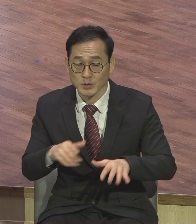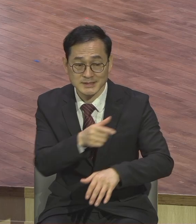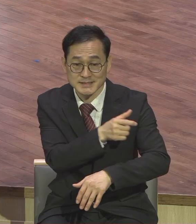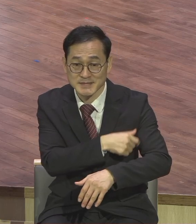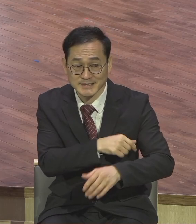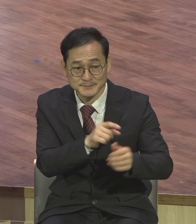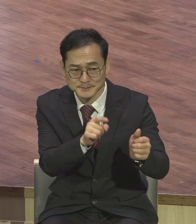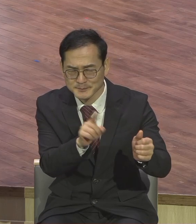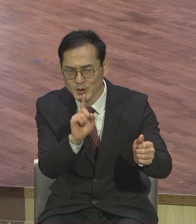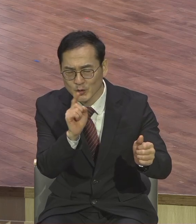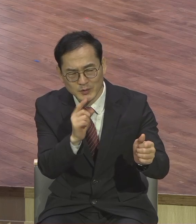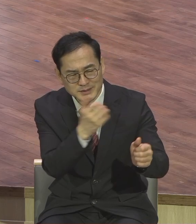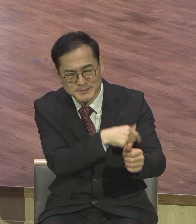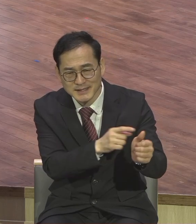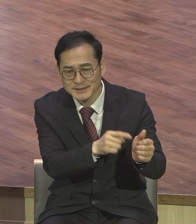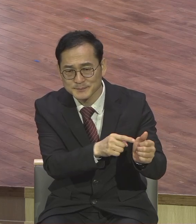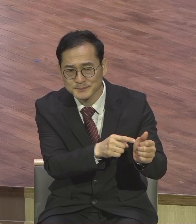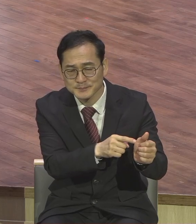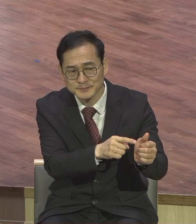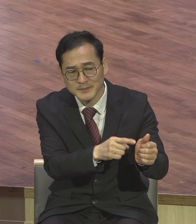모시고 왔어요.